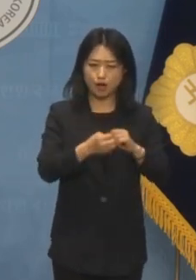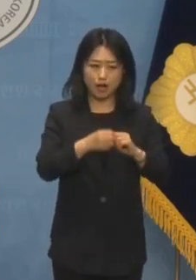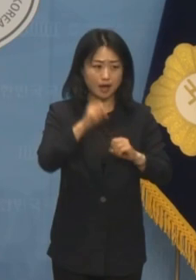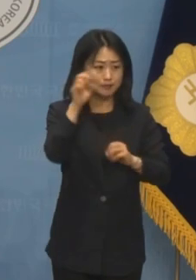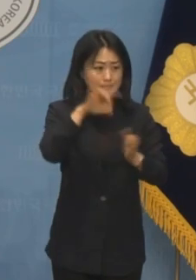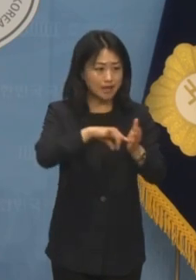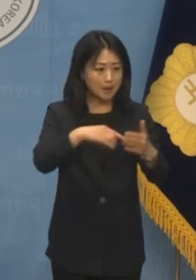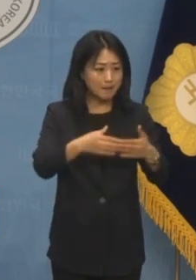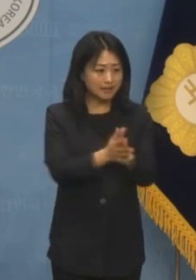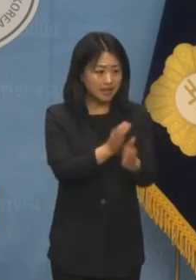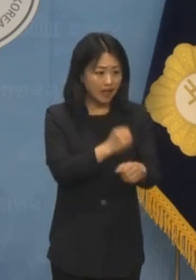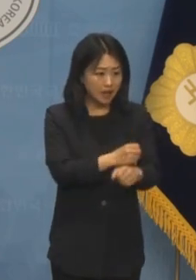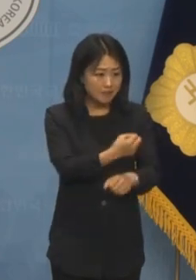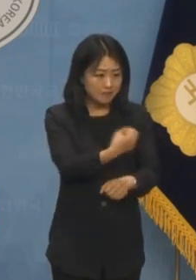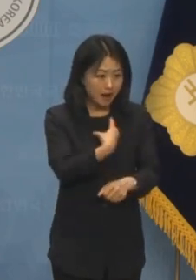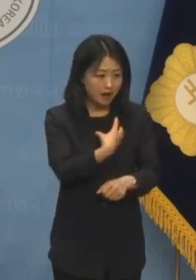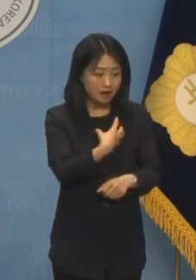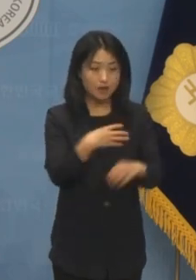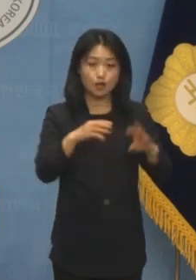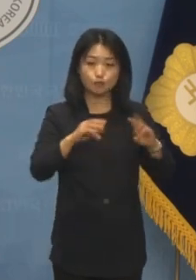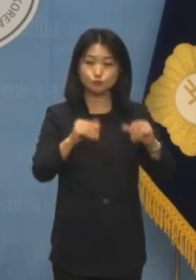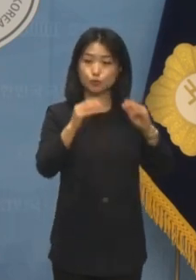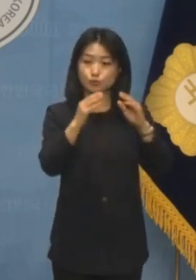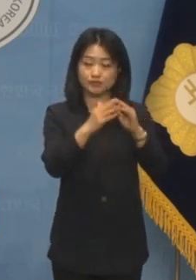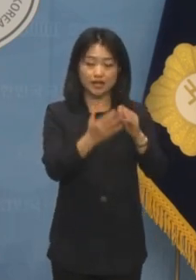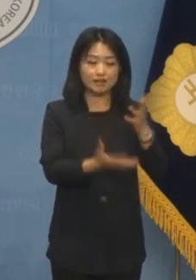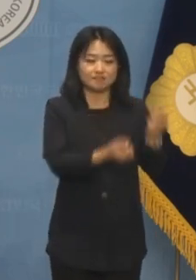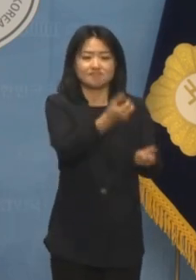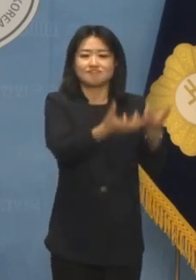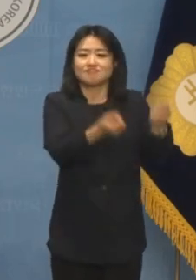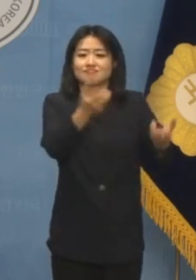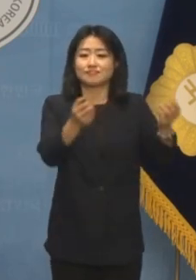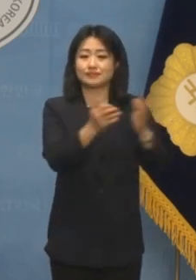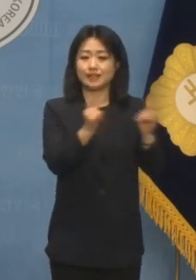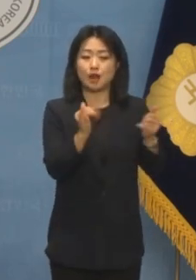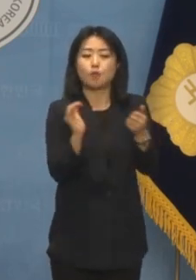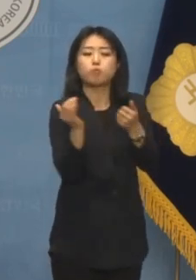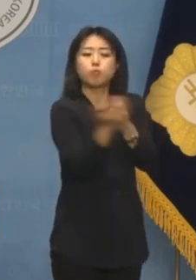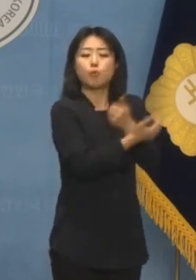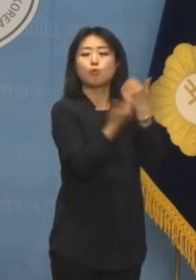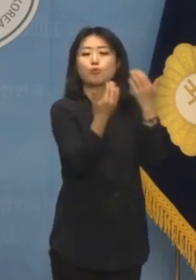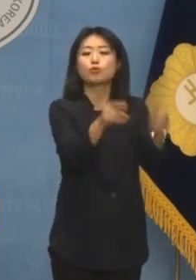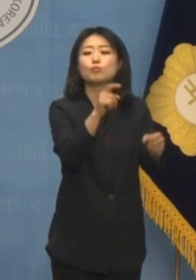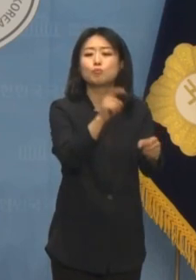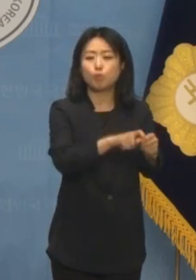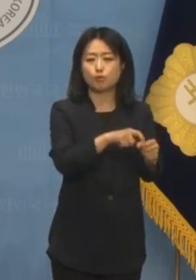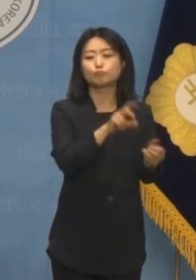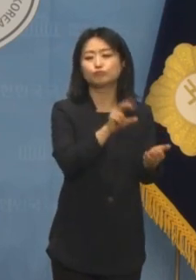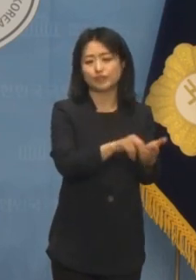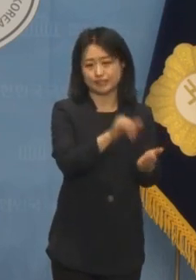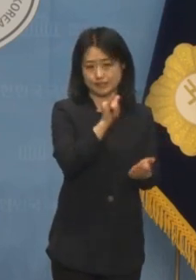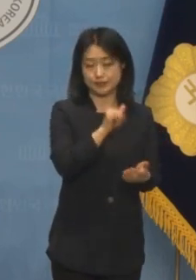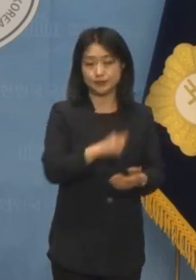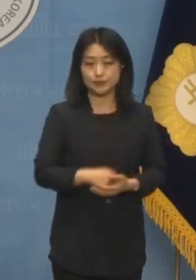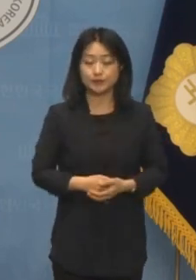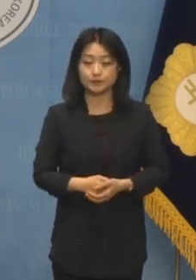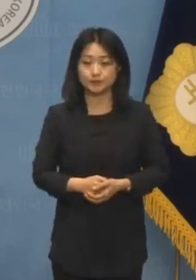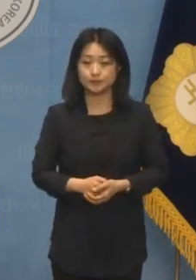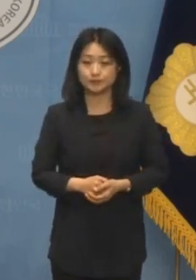폐지하자고 주장하는 것은 부동산 과다 보유자의 이해를 지켜주겠다는 말밖에 되지